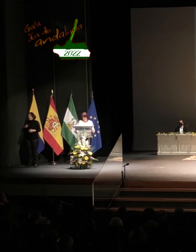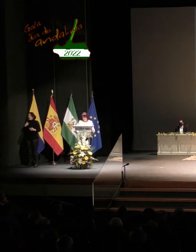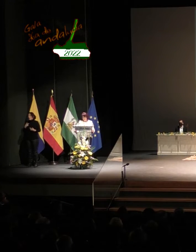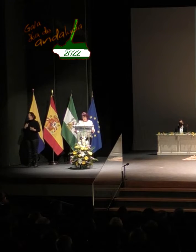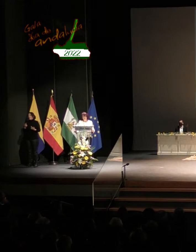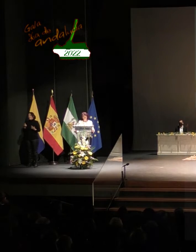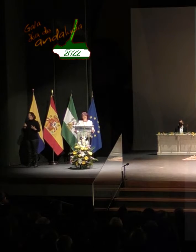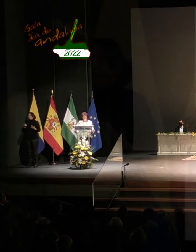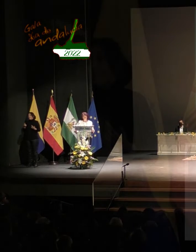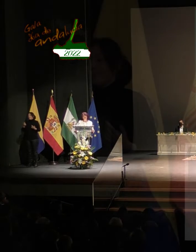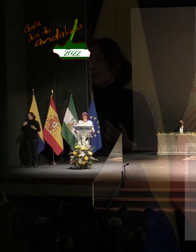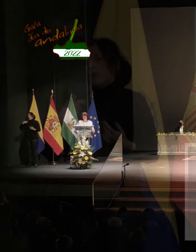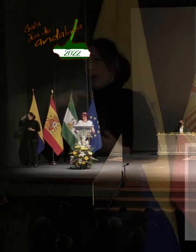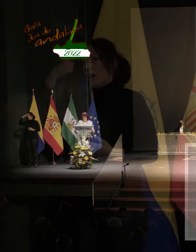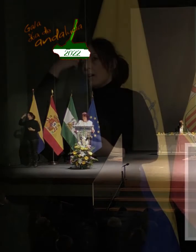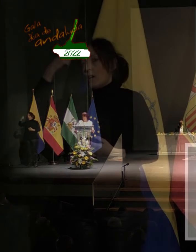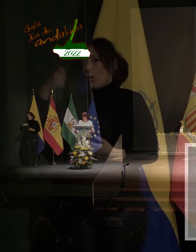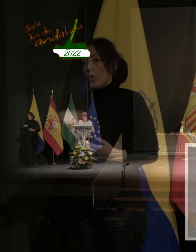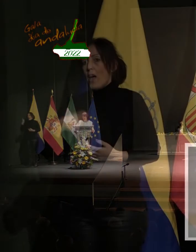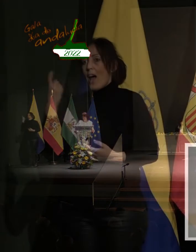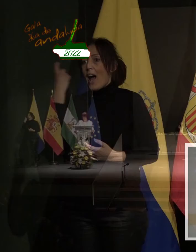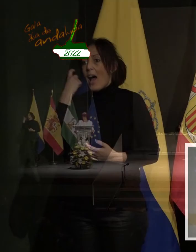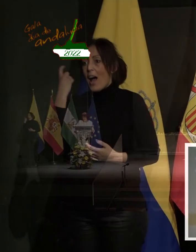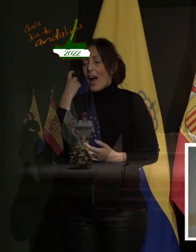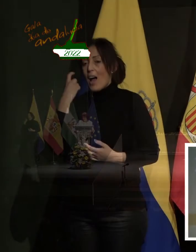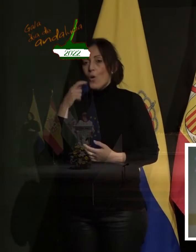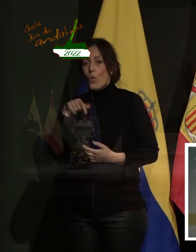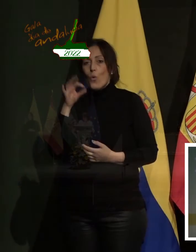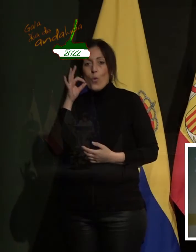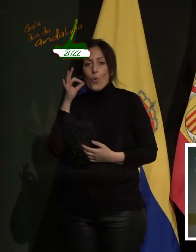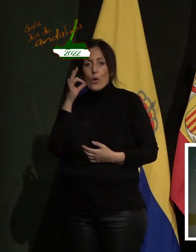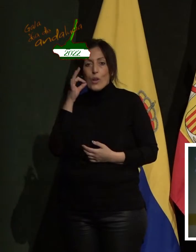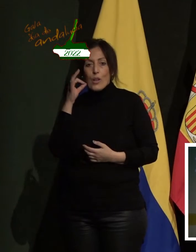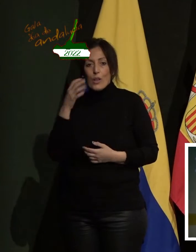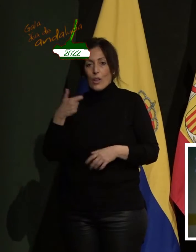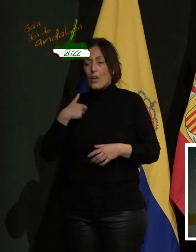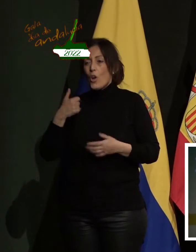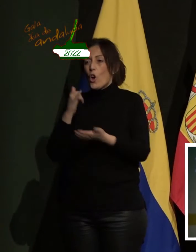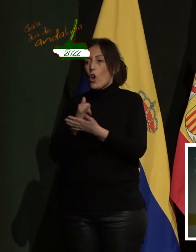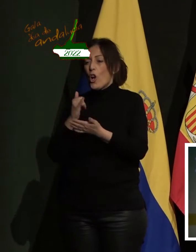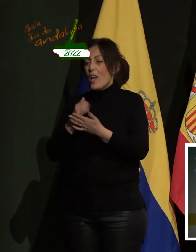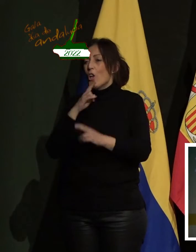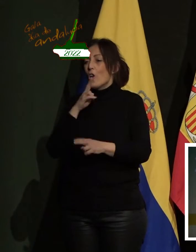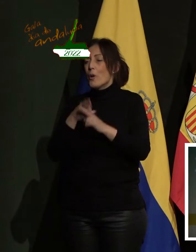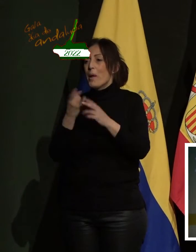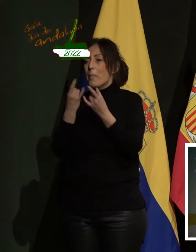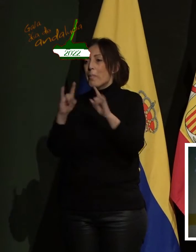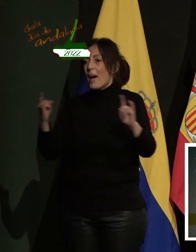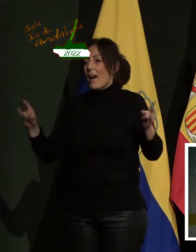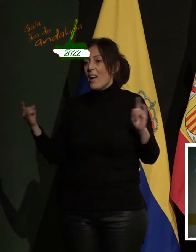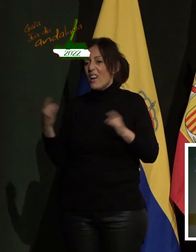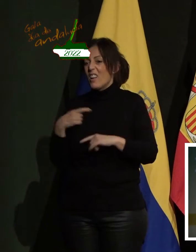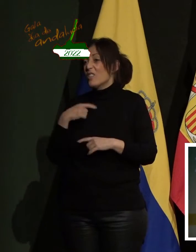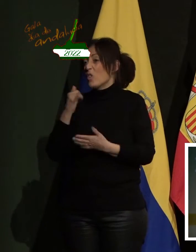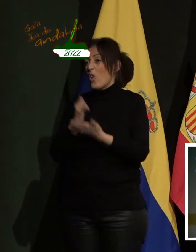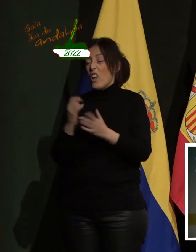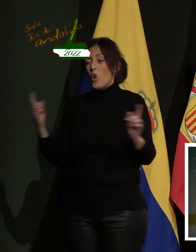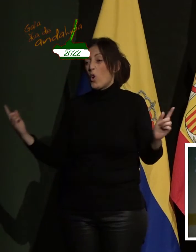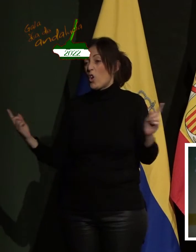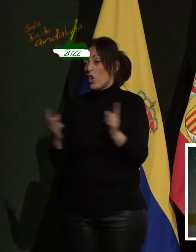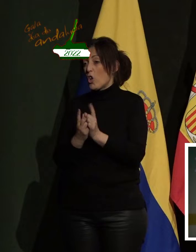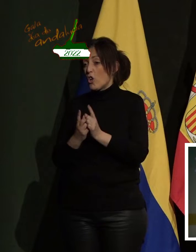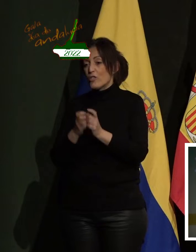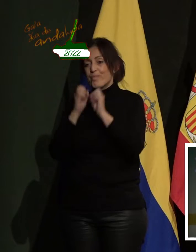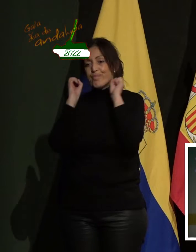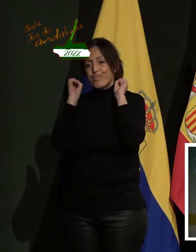Carmen. Recuerda cómo fue alumna de la señorita Rosarito en el colegio El Parque, pero aquella experiencia duró muy poco, porque